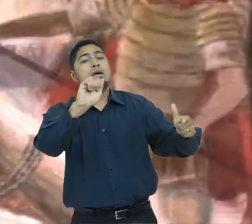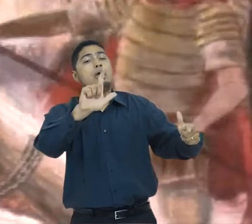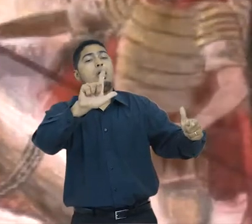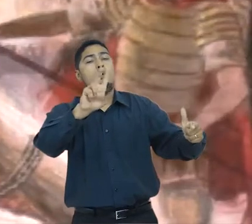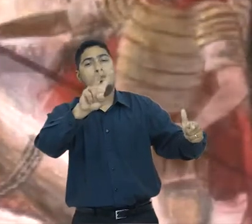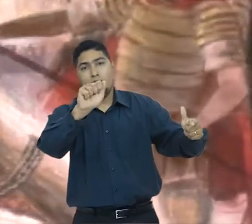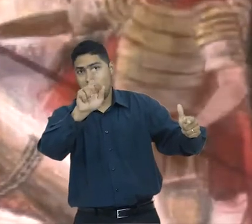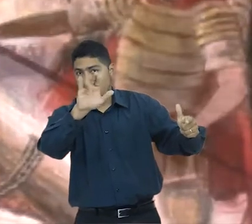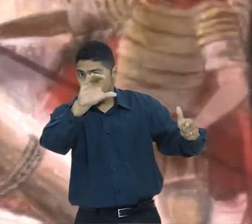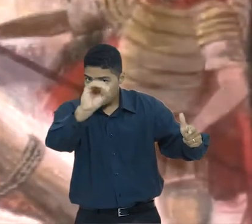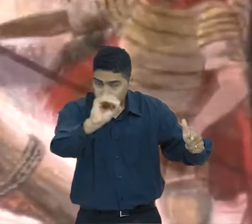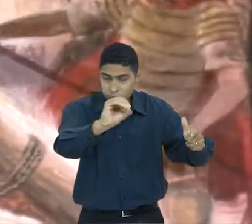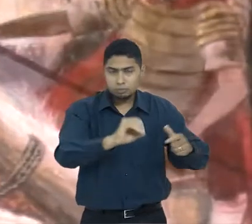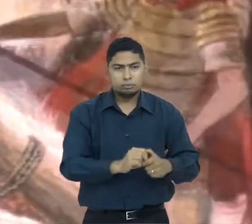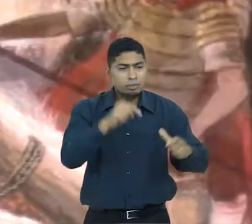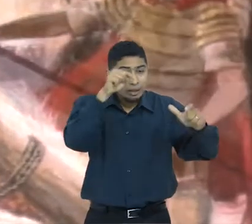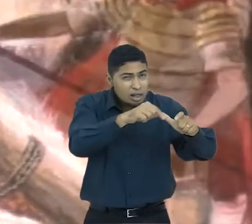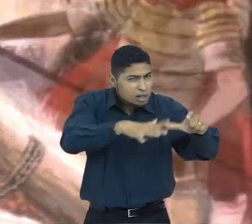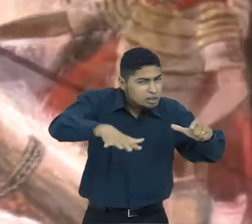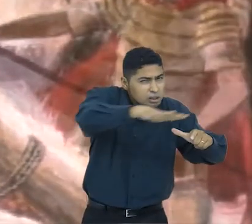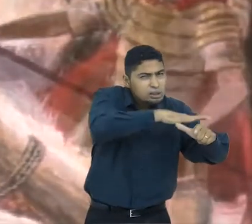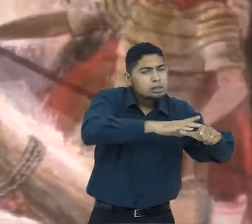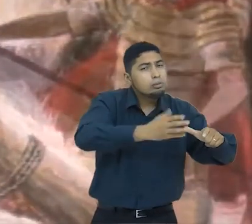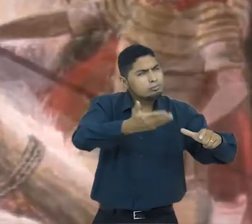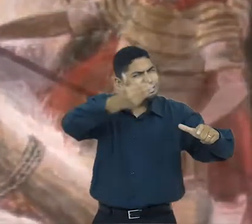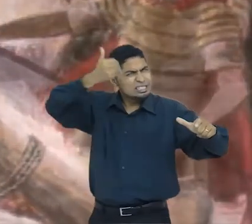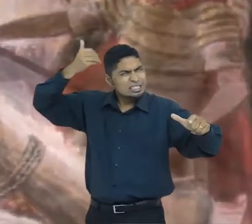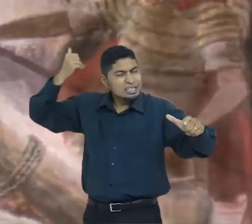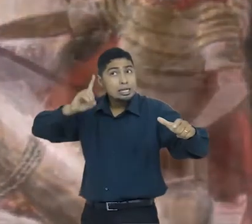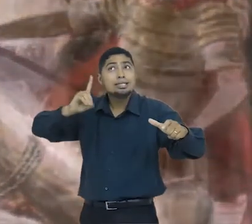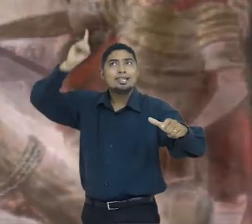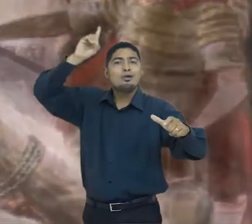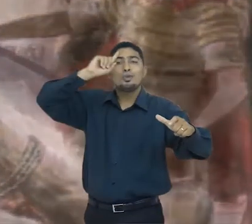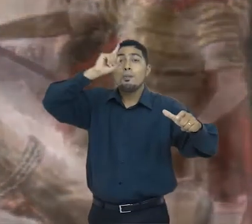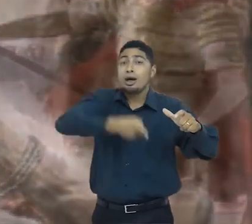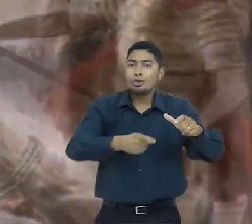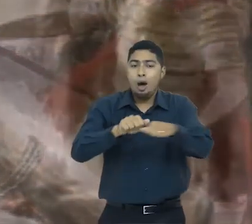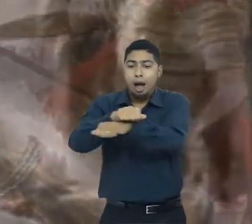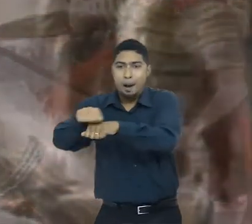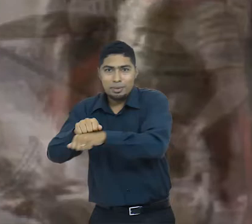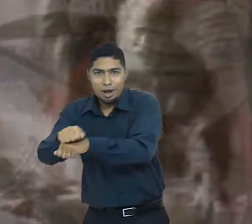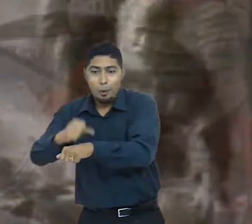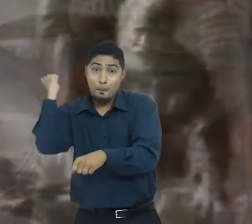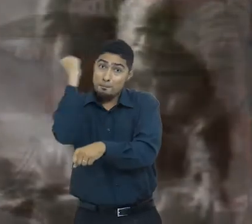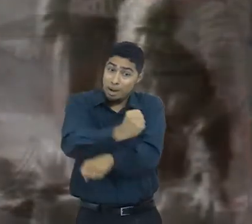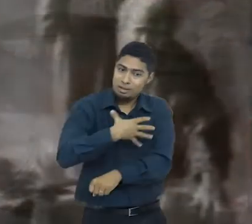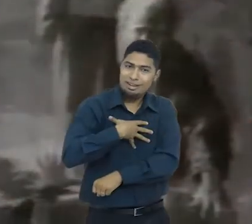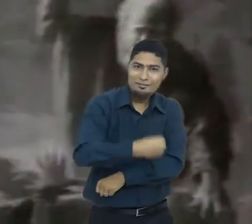caveira. Ali, no mesmo lugar onde muito tempo atrás Deus pediu que Abrão sacrificasse seu